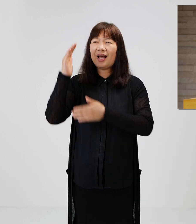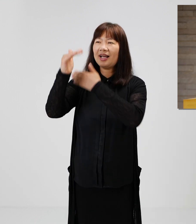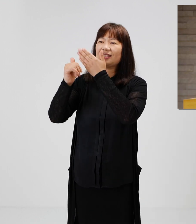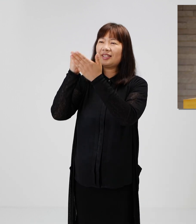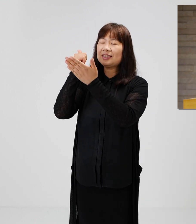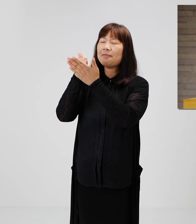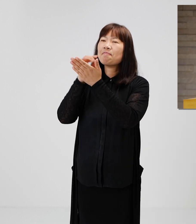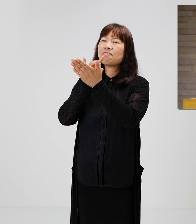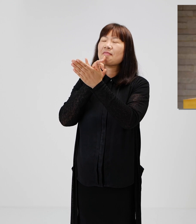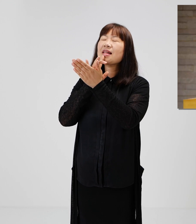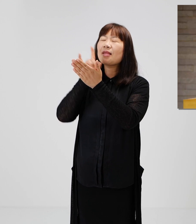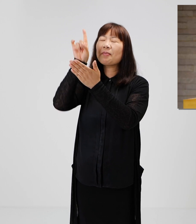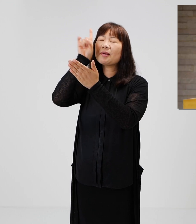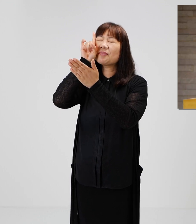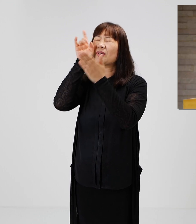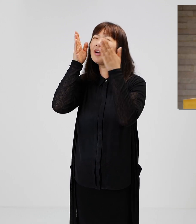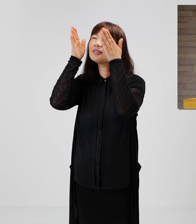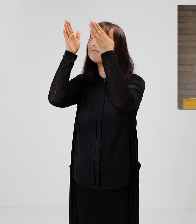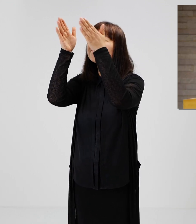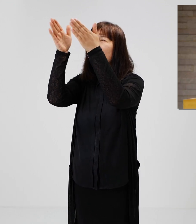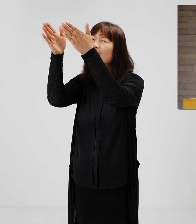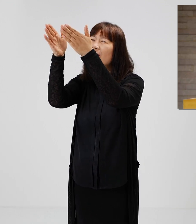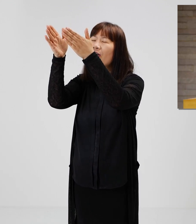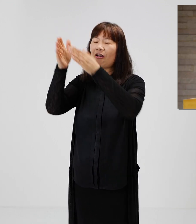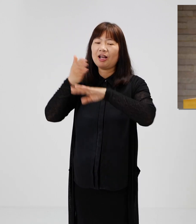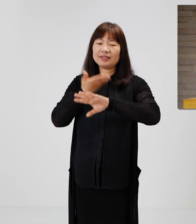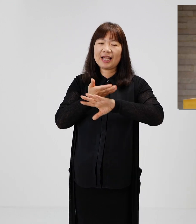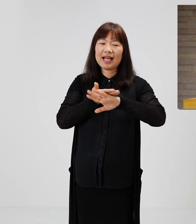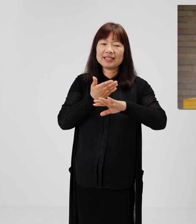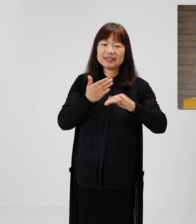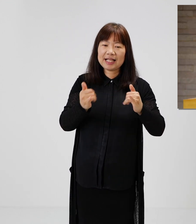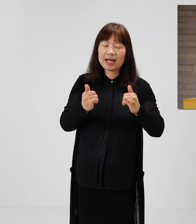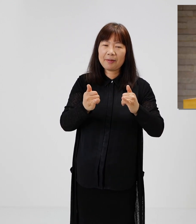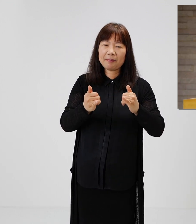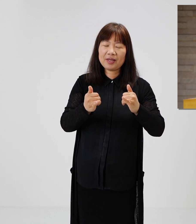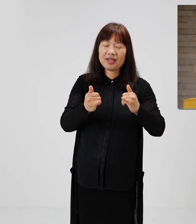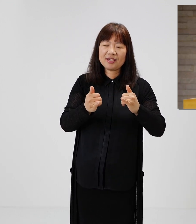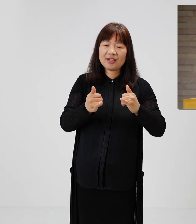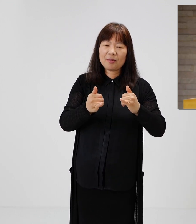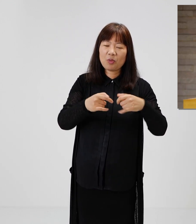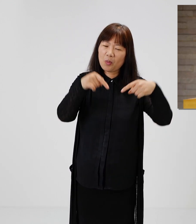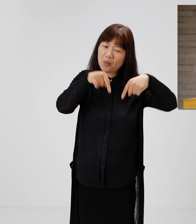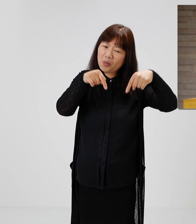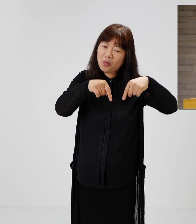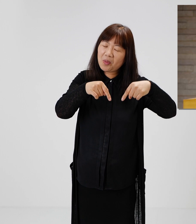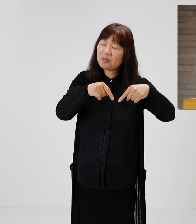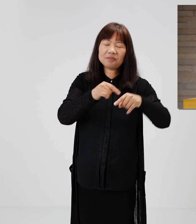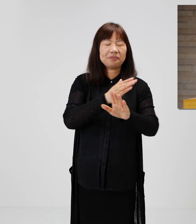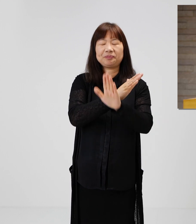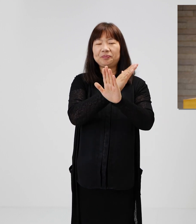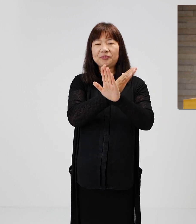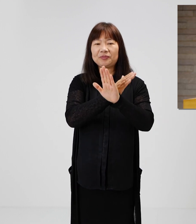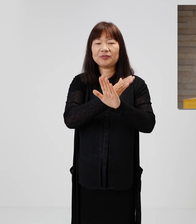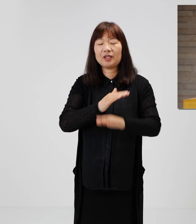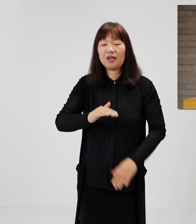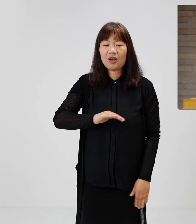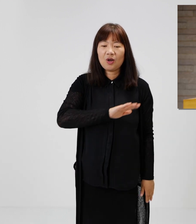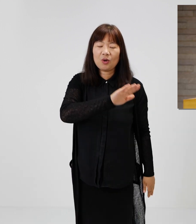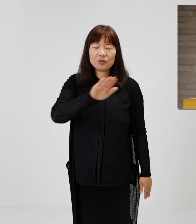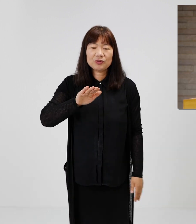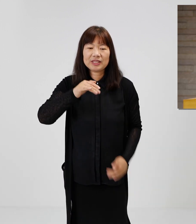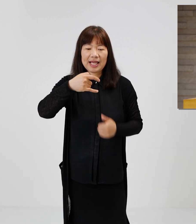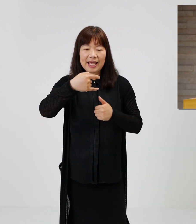하나님을 온전히 섬기는데 어떤 것도 타협할 수가 없다. 이거는 우리끼리 해야 되는 역사이다.